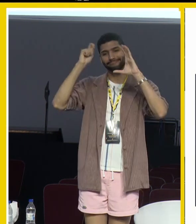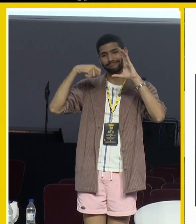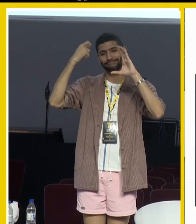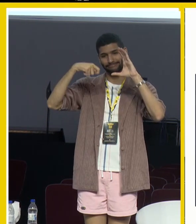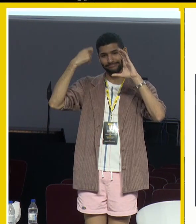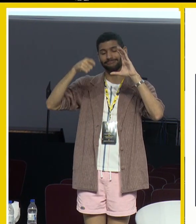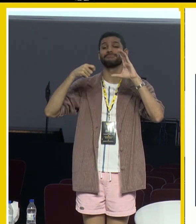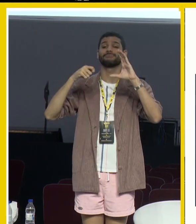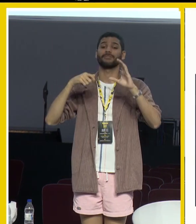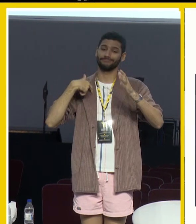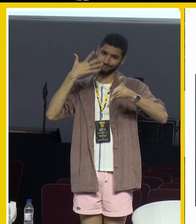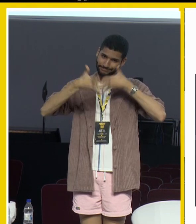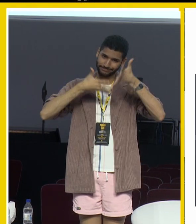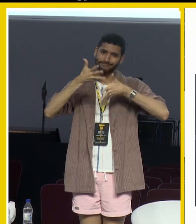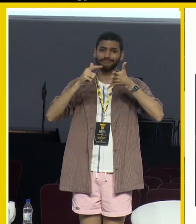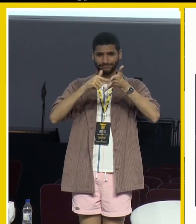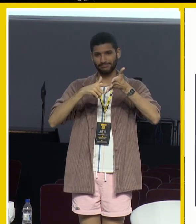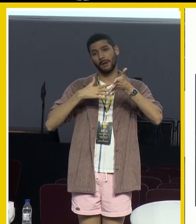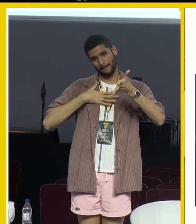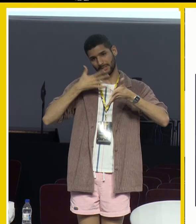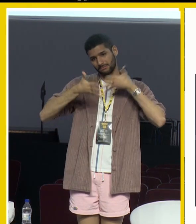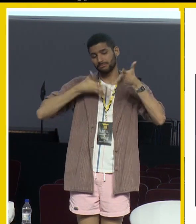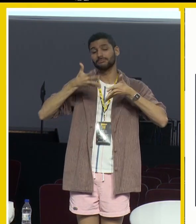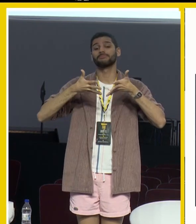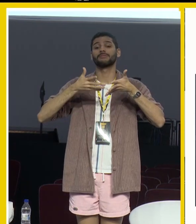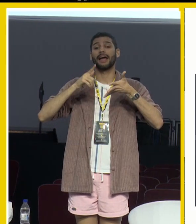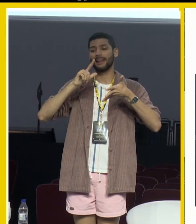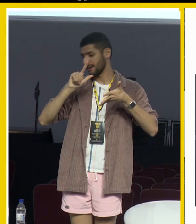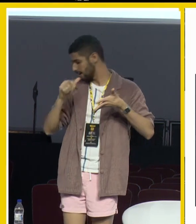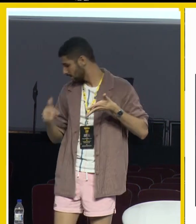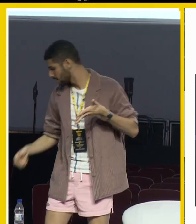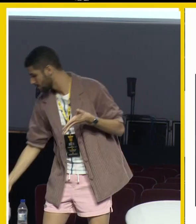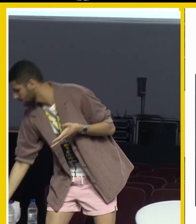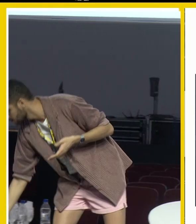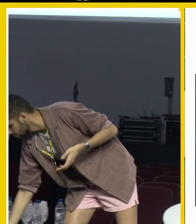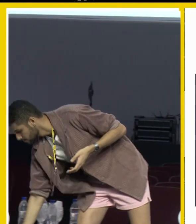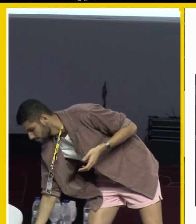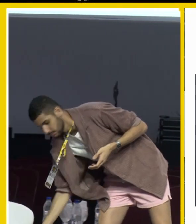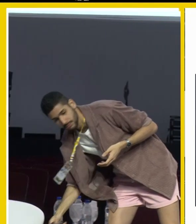no começo eu gravava os meus vídeos e língua de sinais né